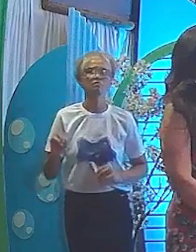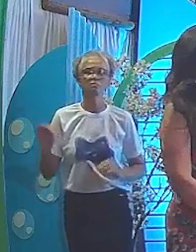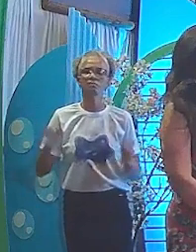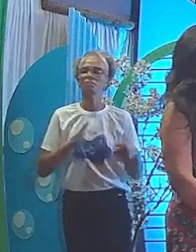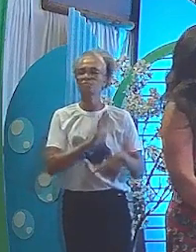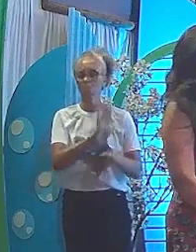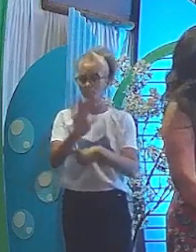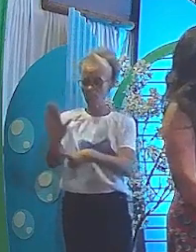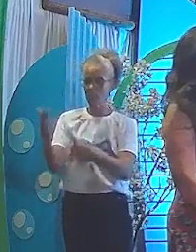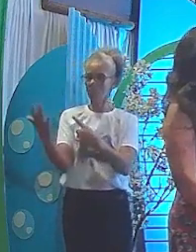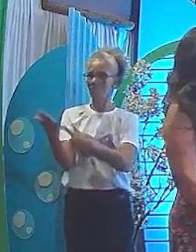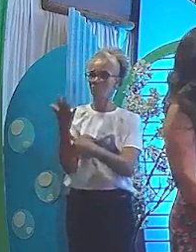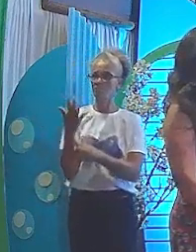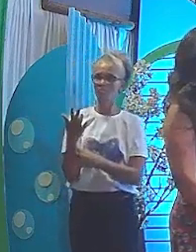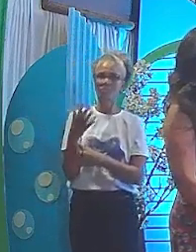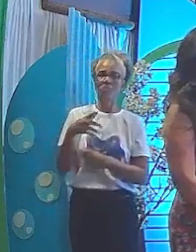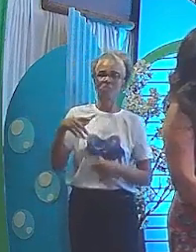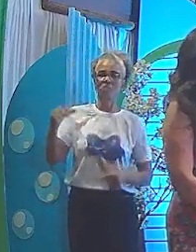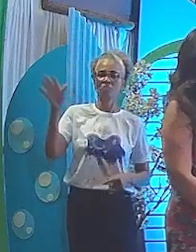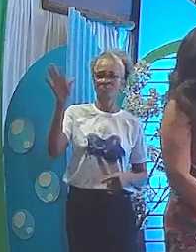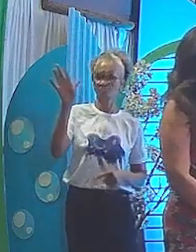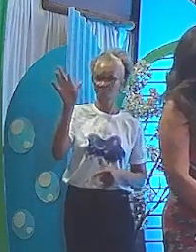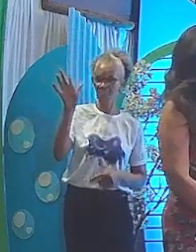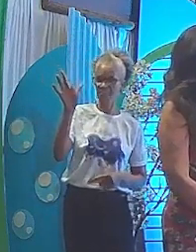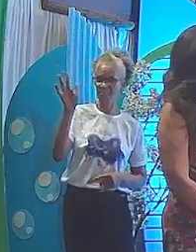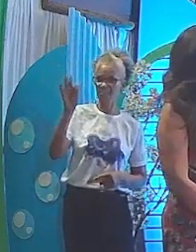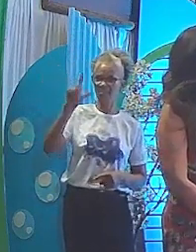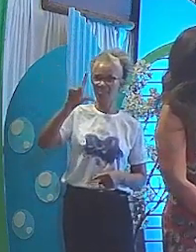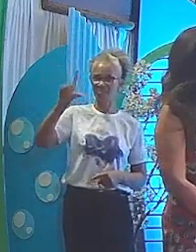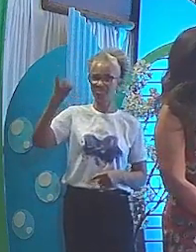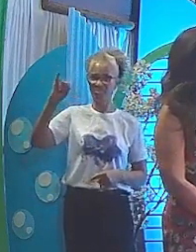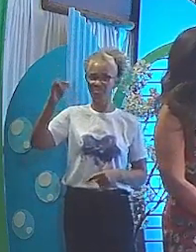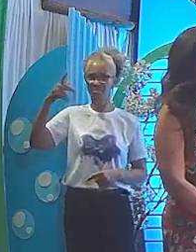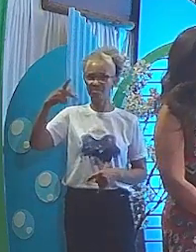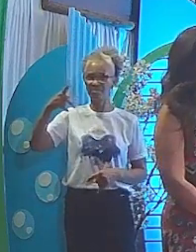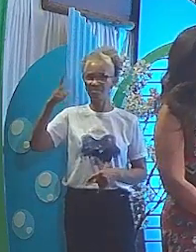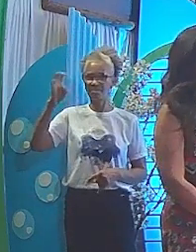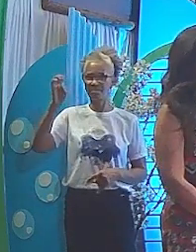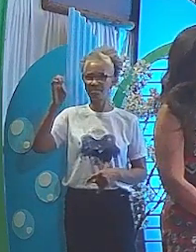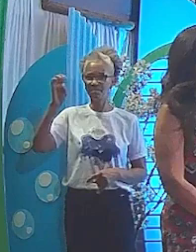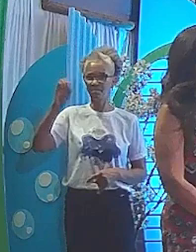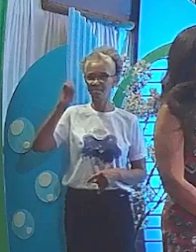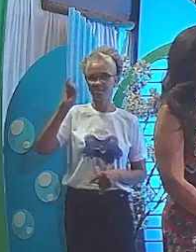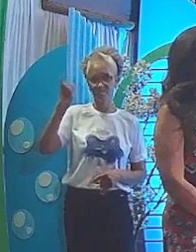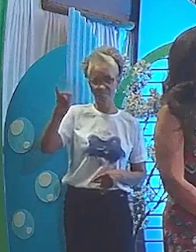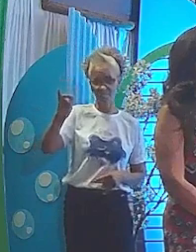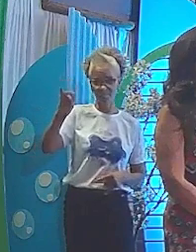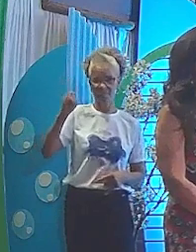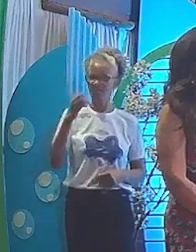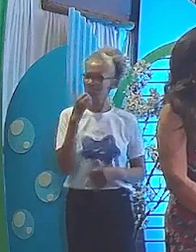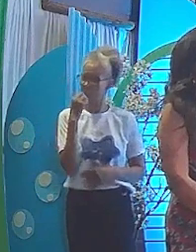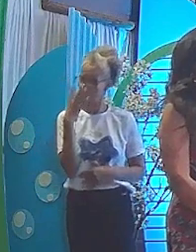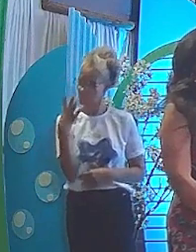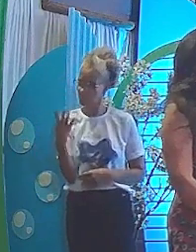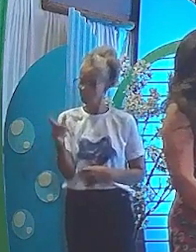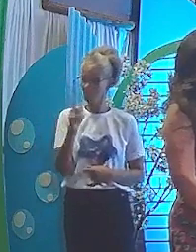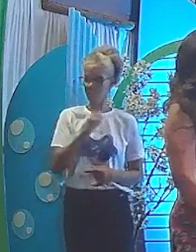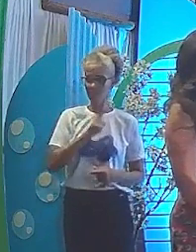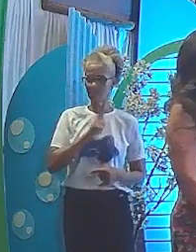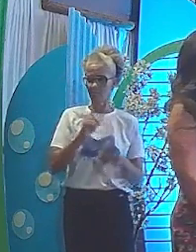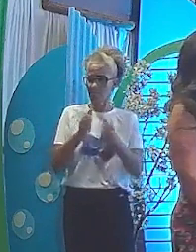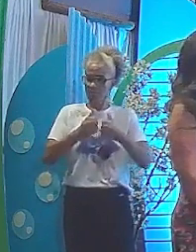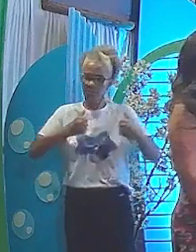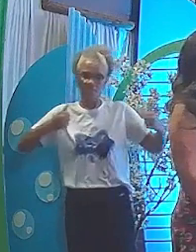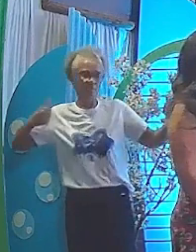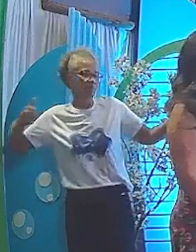apoiando essa FlipF é um prazer enorme, né? Porque onde tem